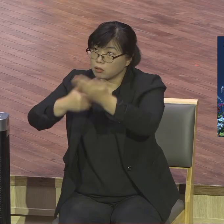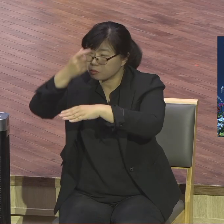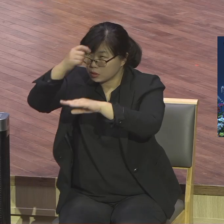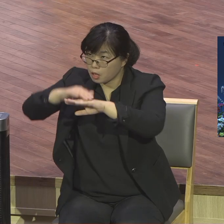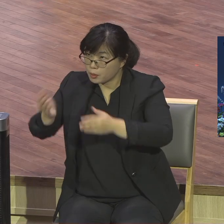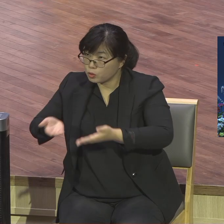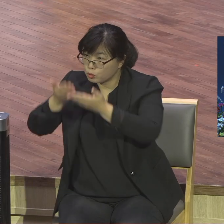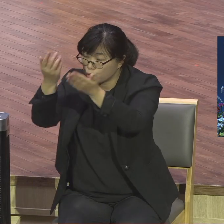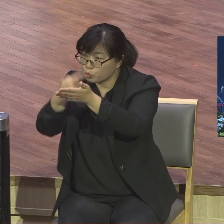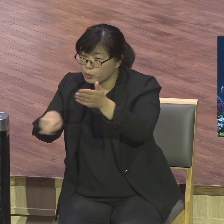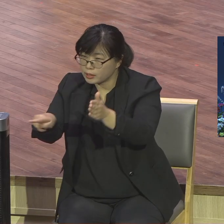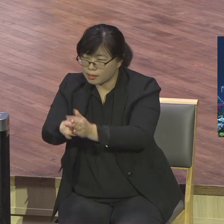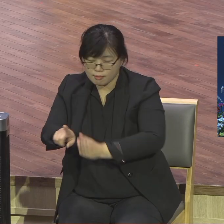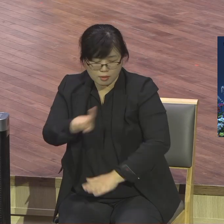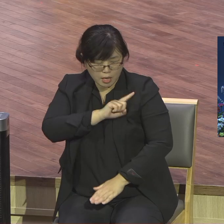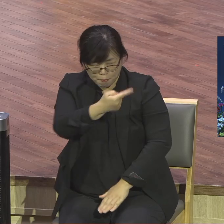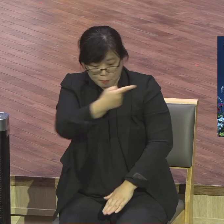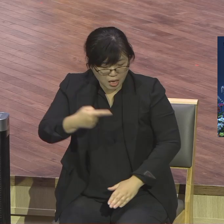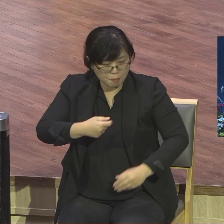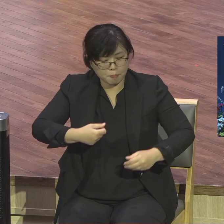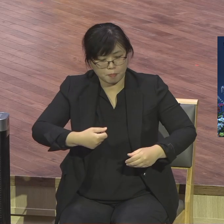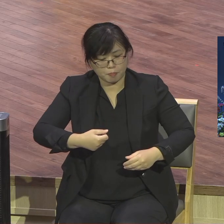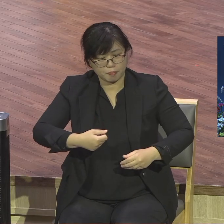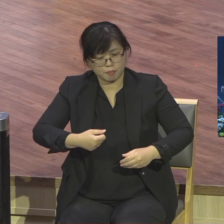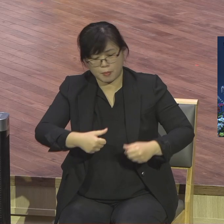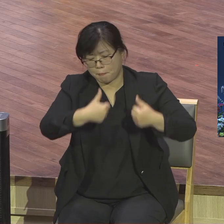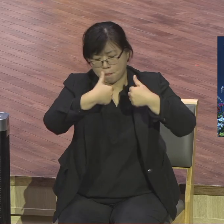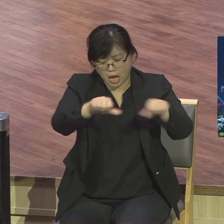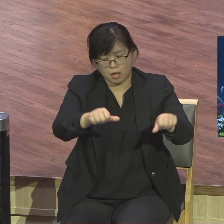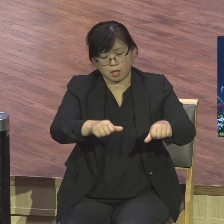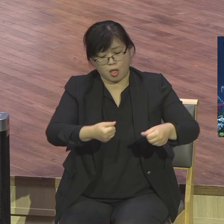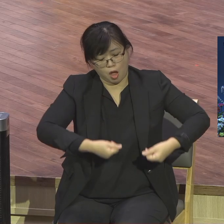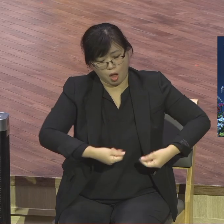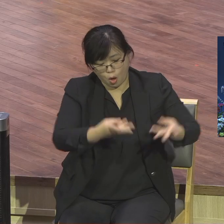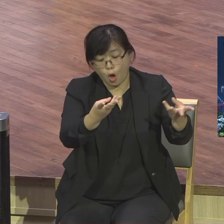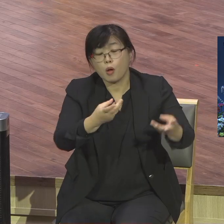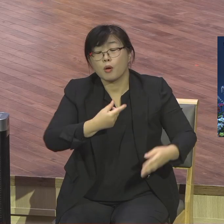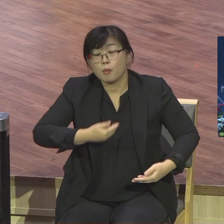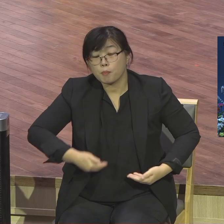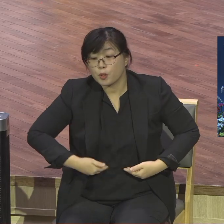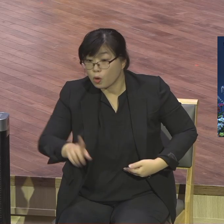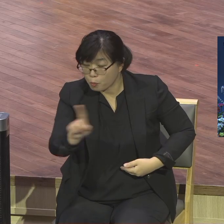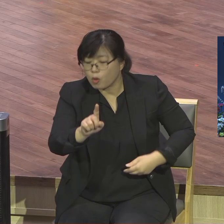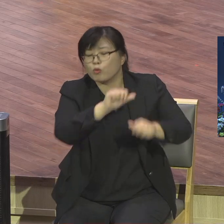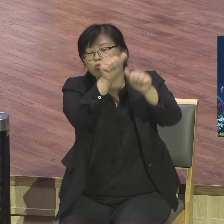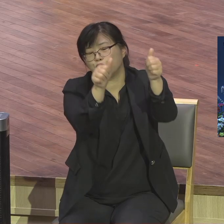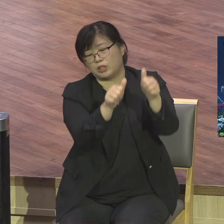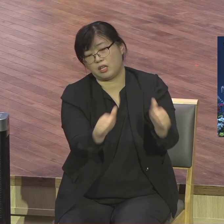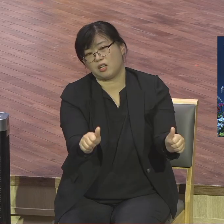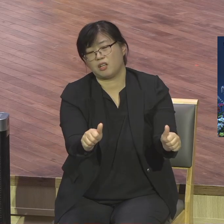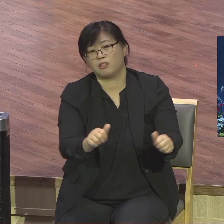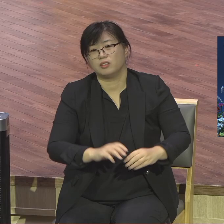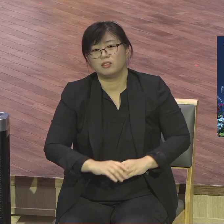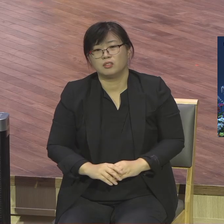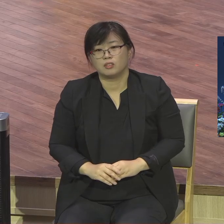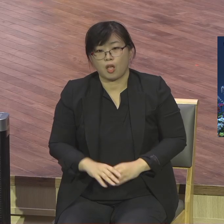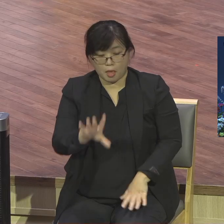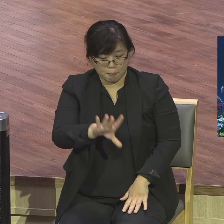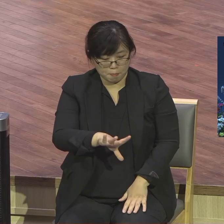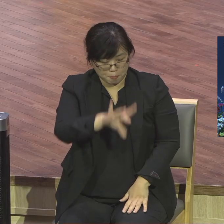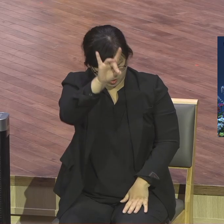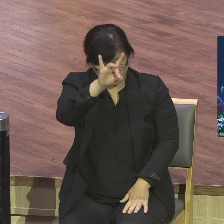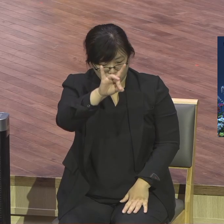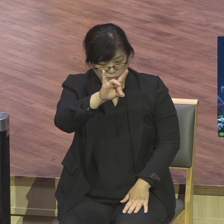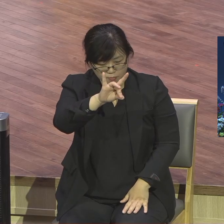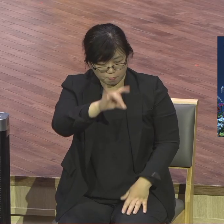될 것. 없애야 될 것이 있고 또 해야 될 것이 있다. 라는 것을 지금 자세히 설명하고 있어요. 먼저 없애야 될